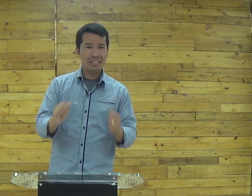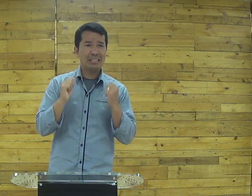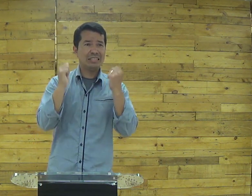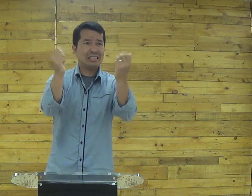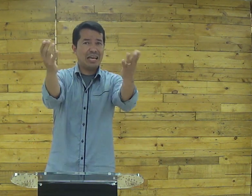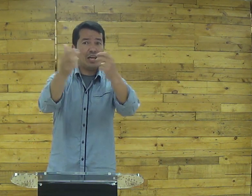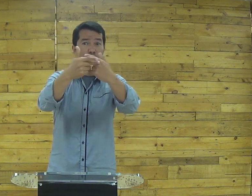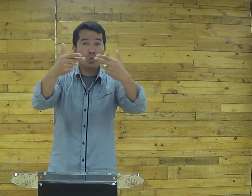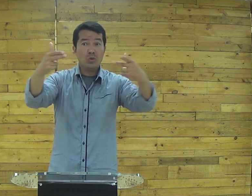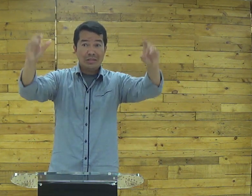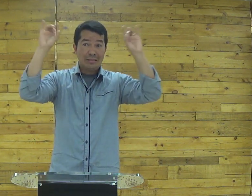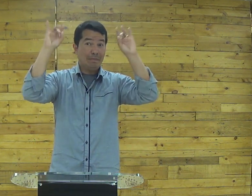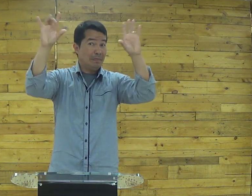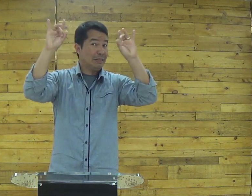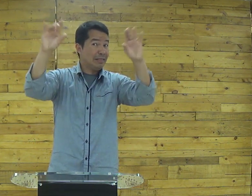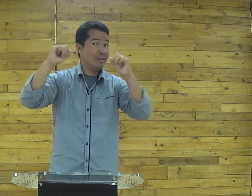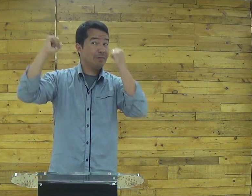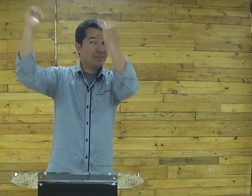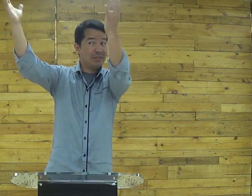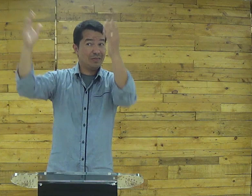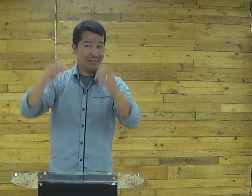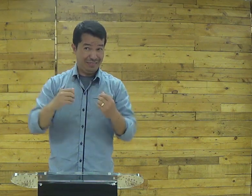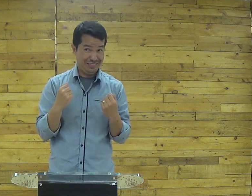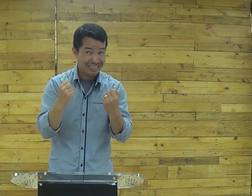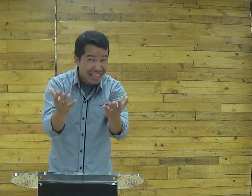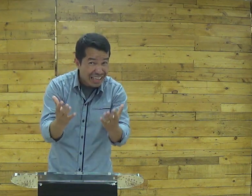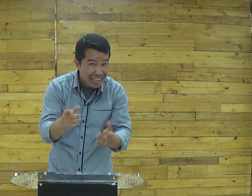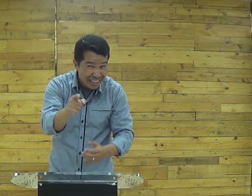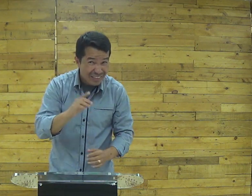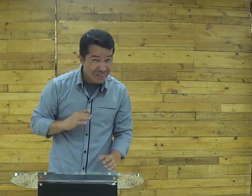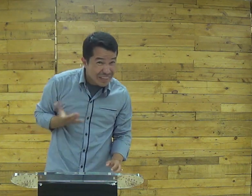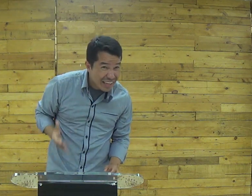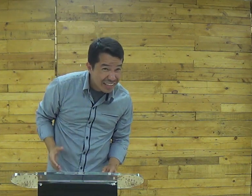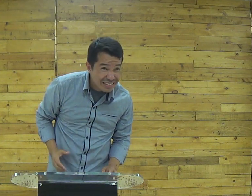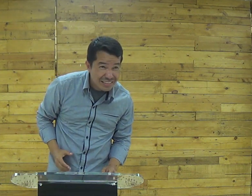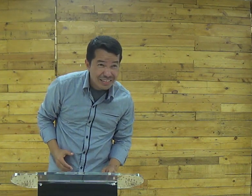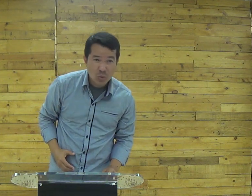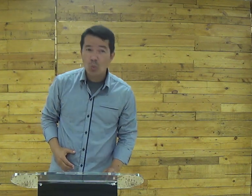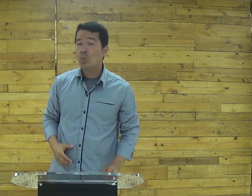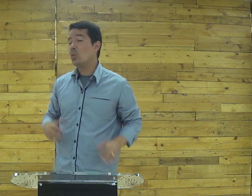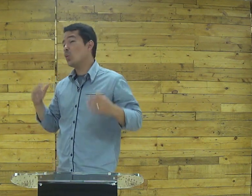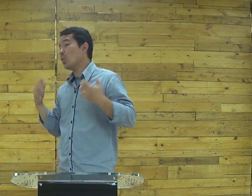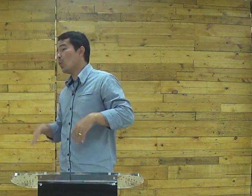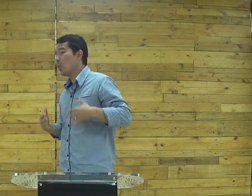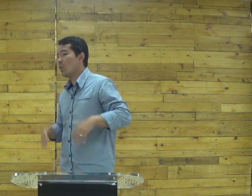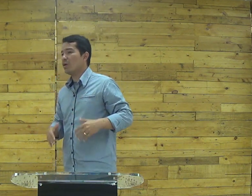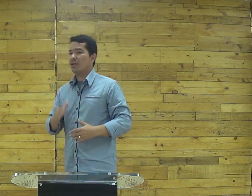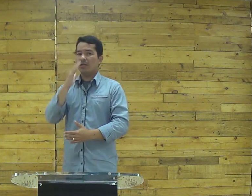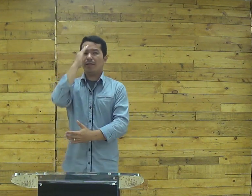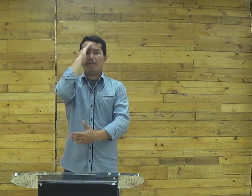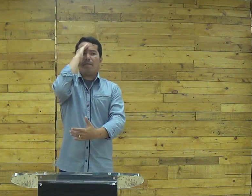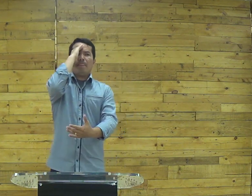Abraão? Que ele pode te dar algo assim? Você teria coragem de sacrificar algo ao